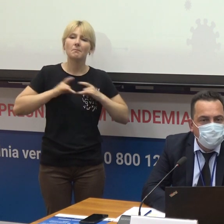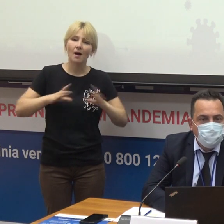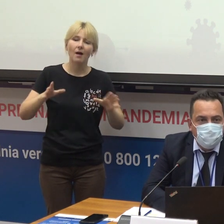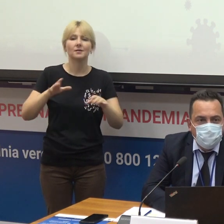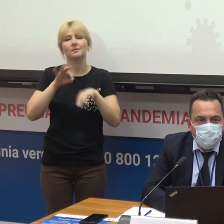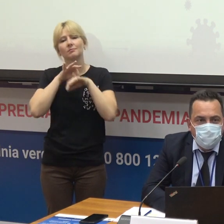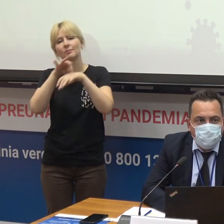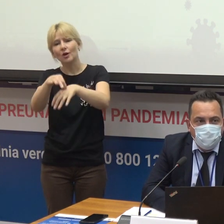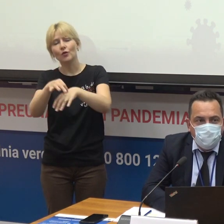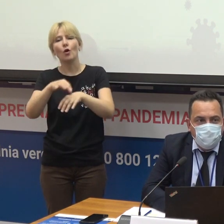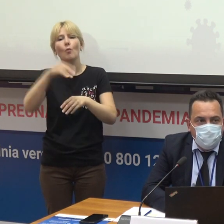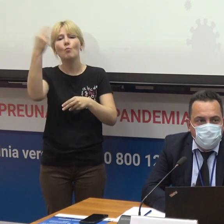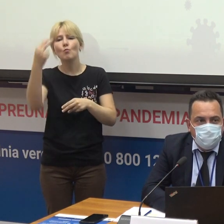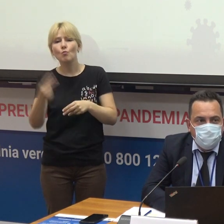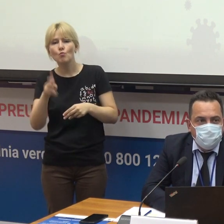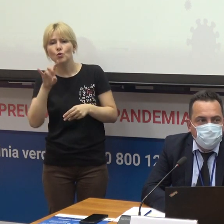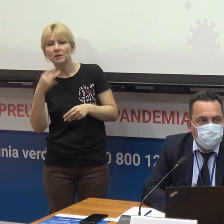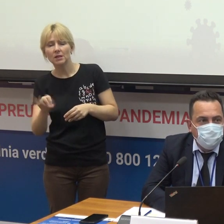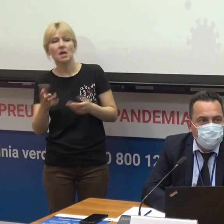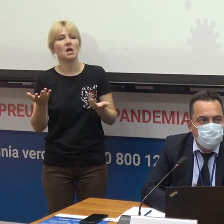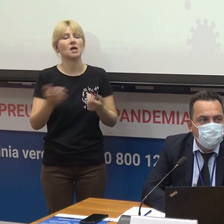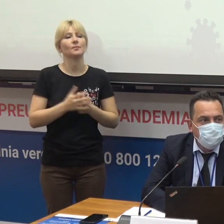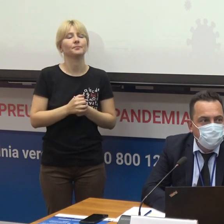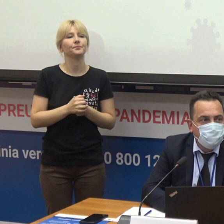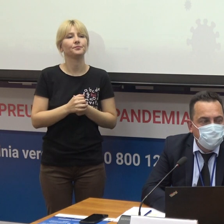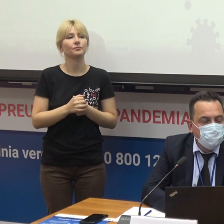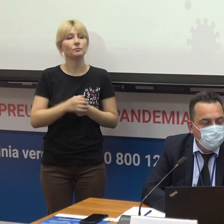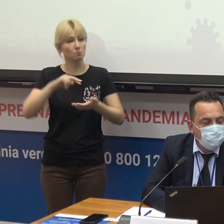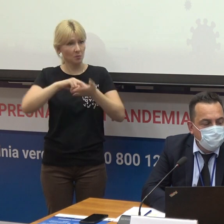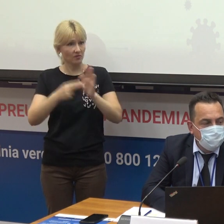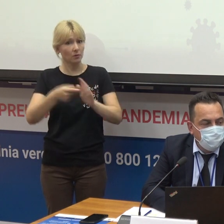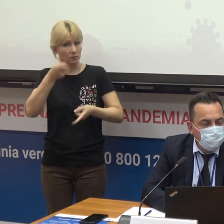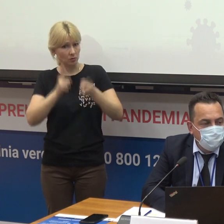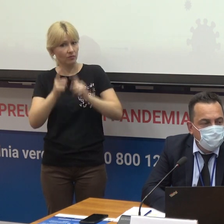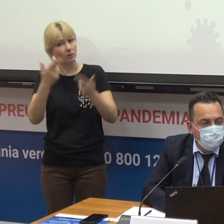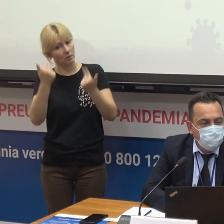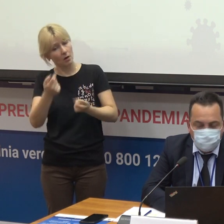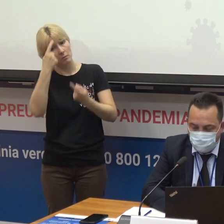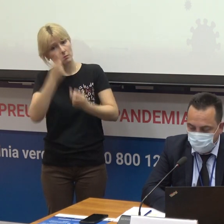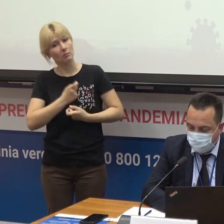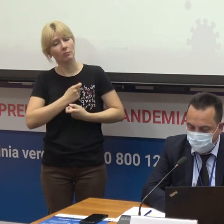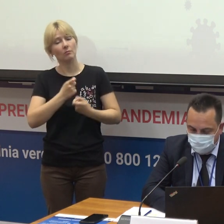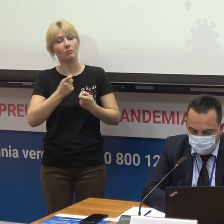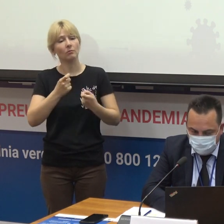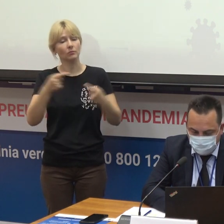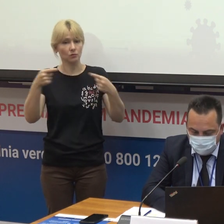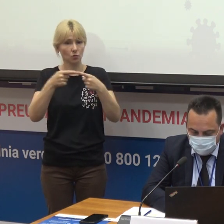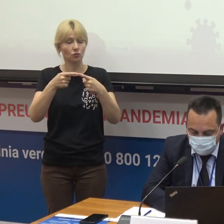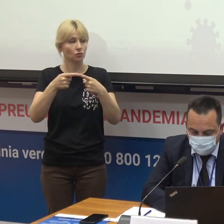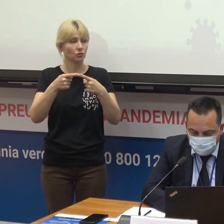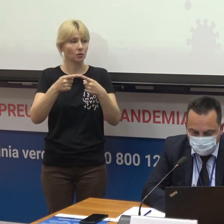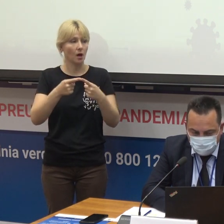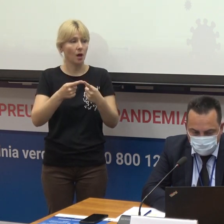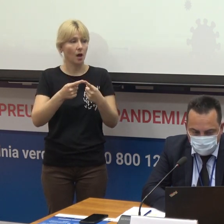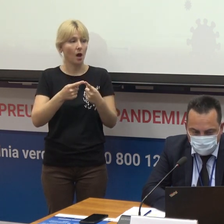publice, în muzee. Dacă planificați acest lucru într-adevăr să face, cine puteți oferi detalii?